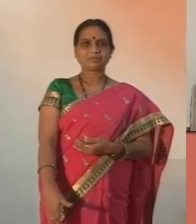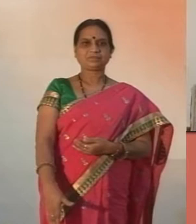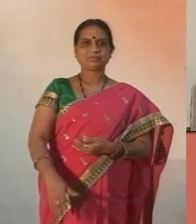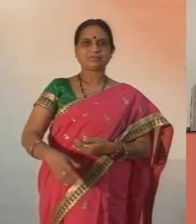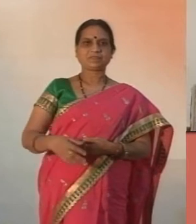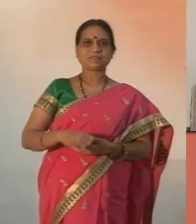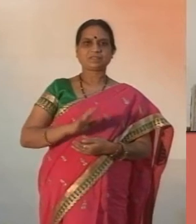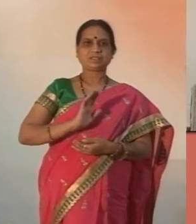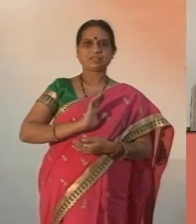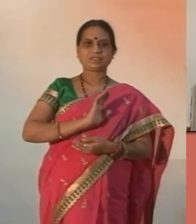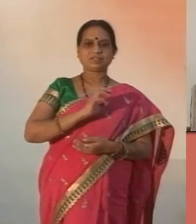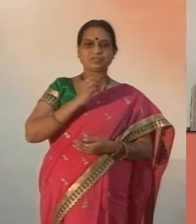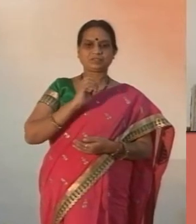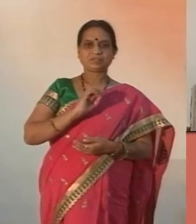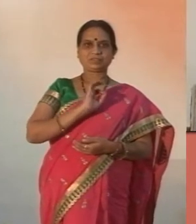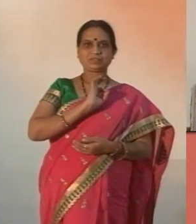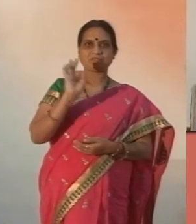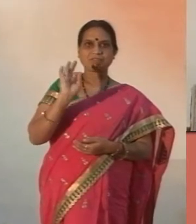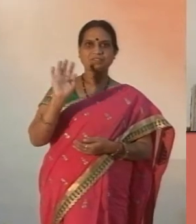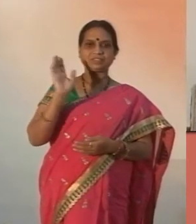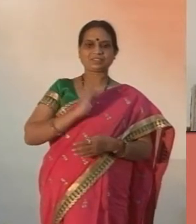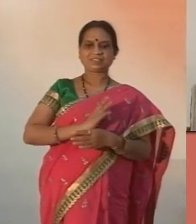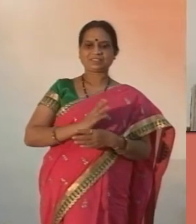शुद्ध शाकाहारी भोजन के हिसाब से ही